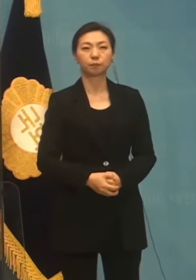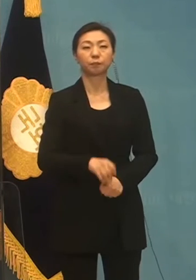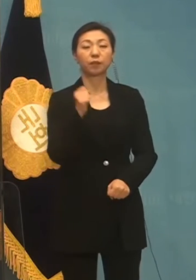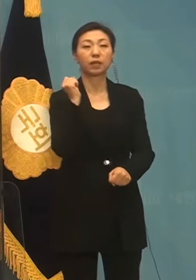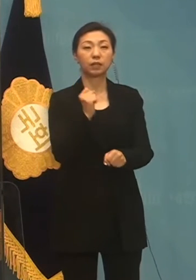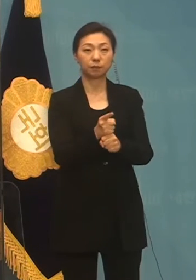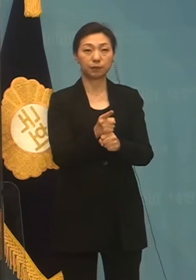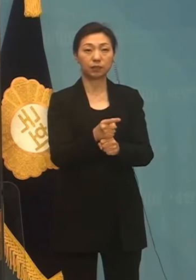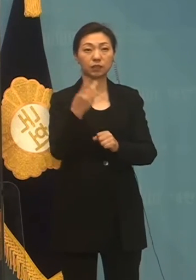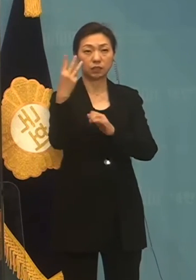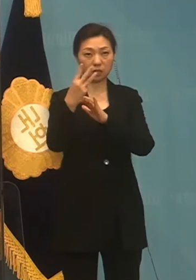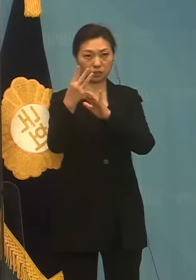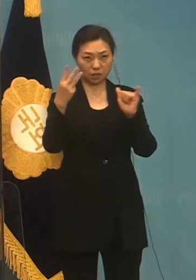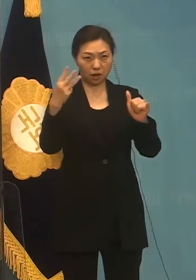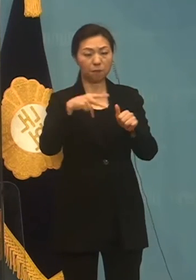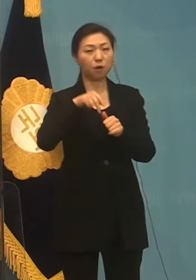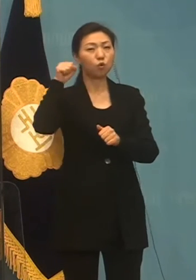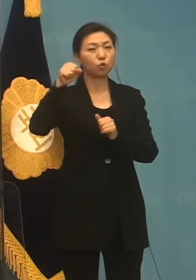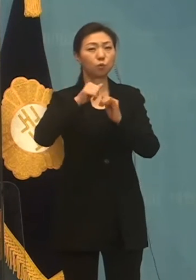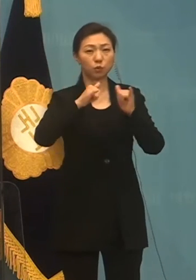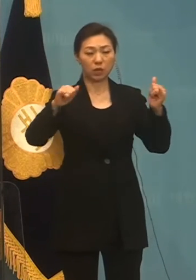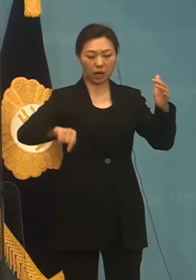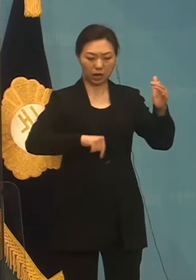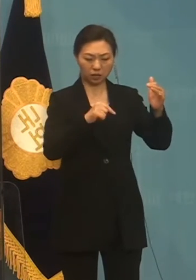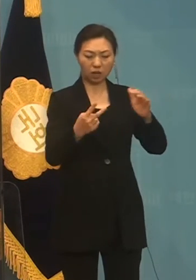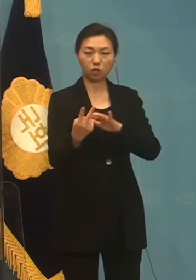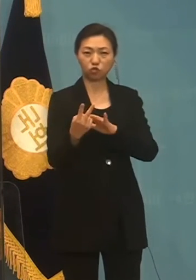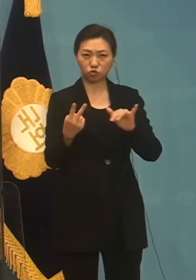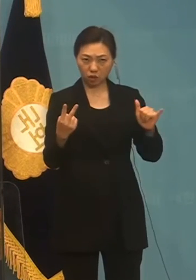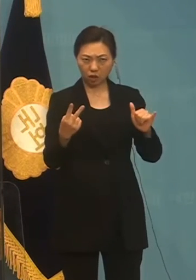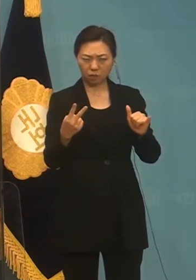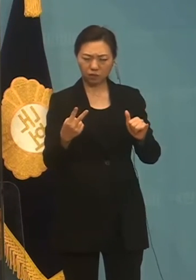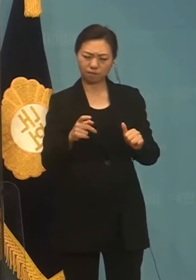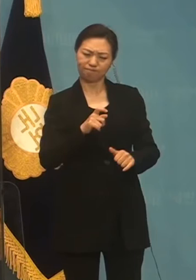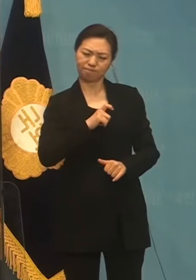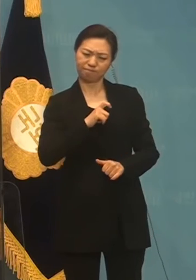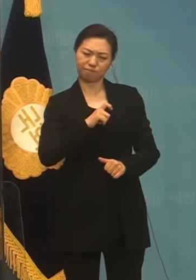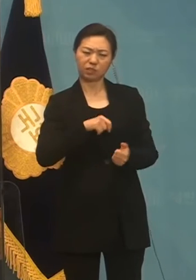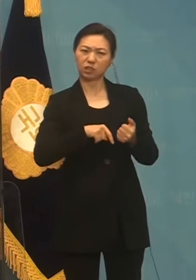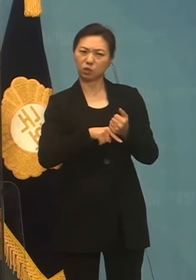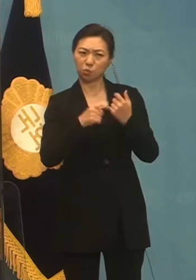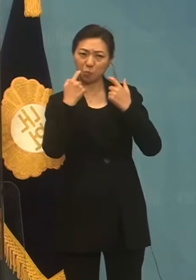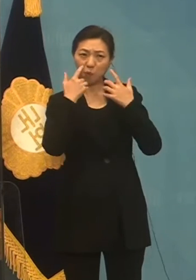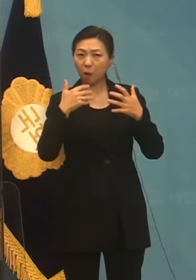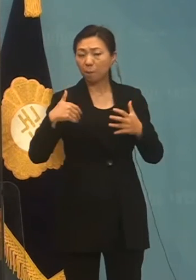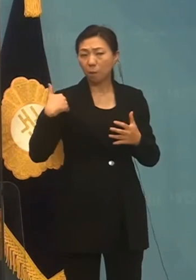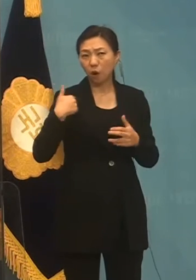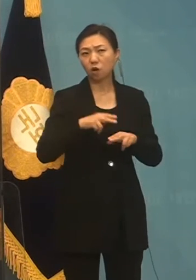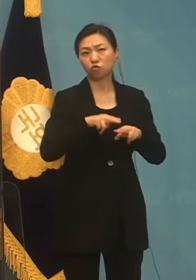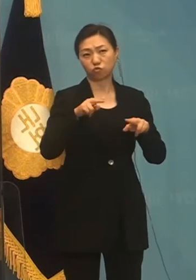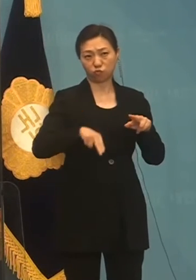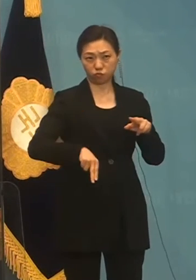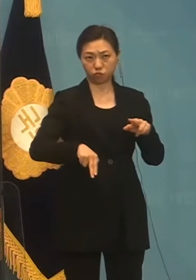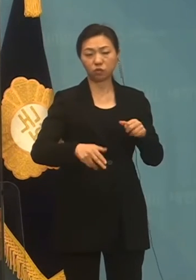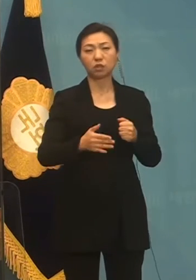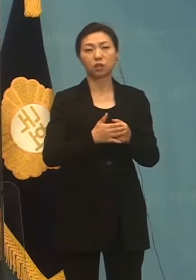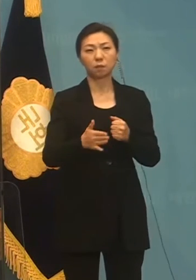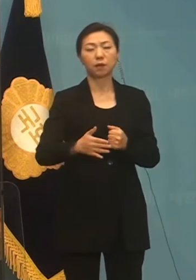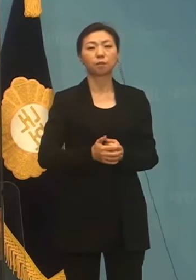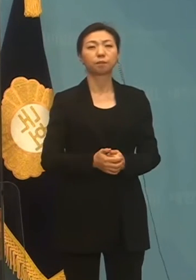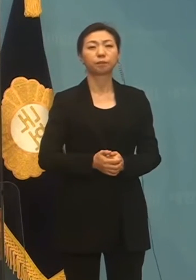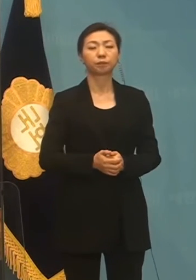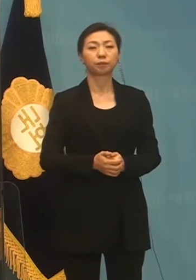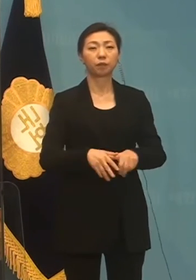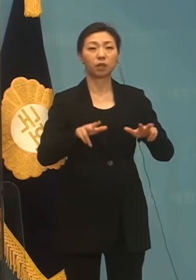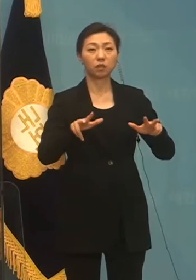이미 3명의 후보 중에 2명이 석연치 않는 이유로 사퇴한 결과 시민 참여단의 평가도 전혀